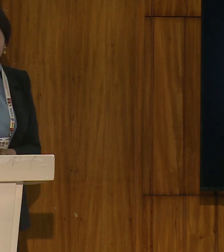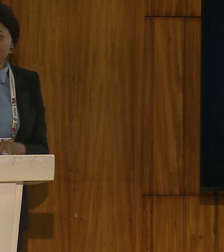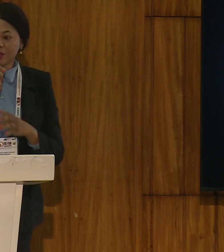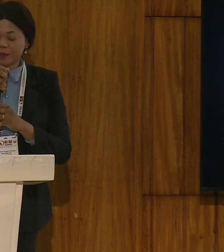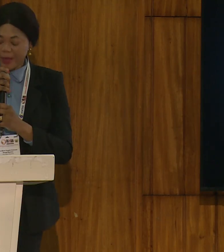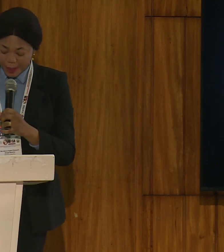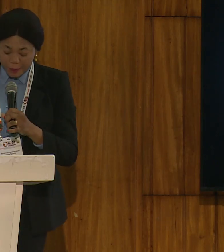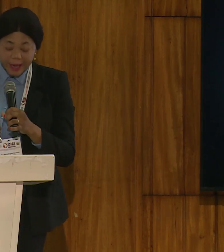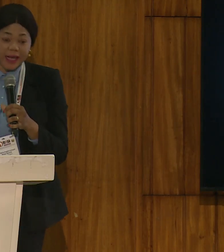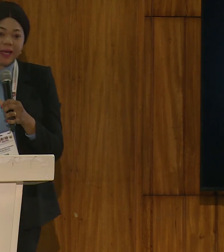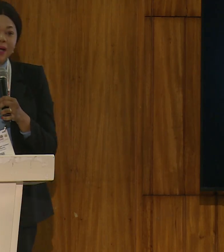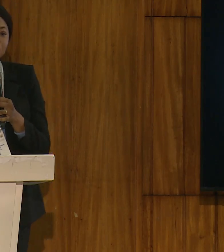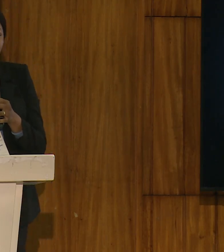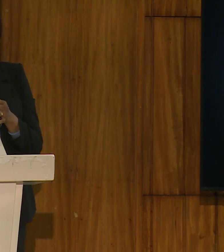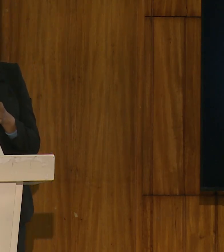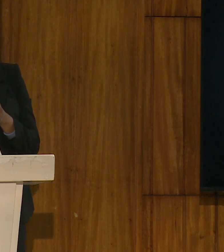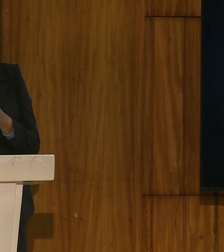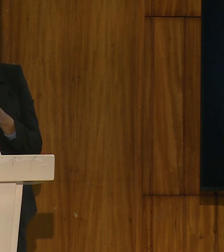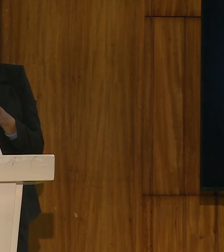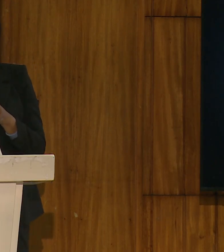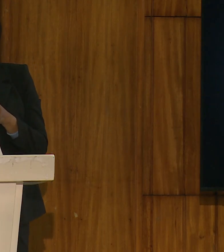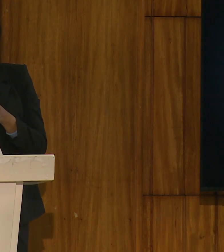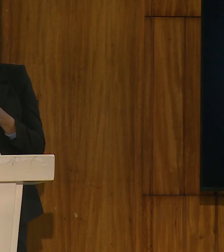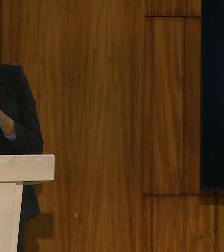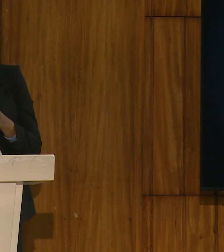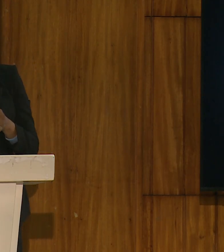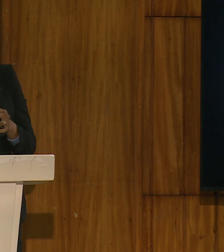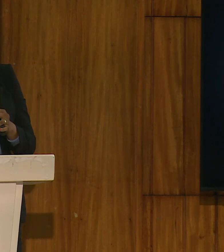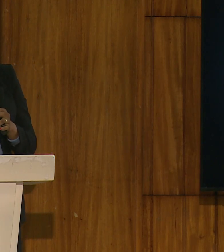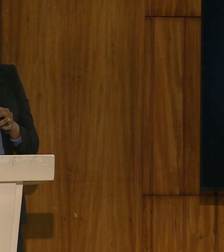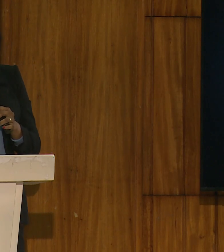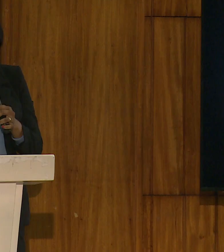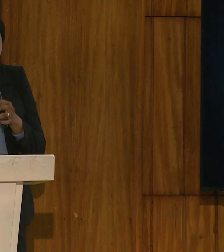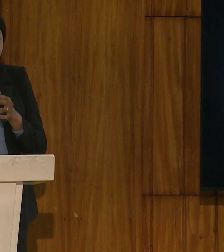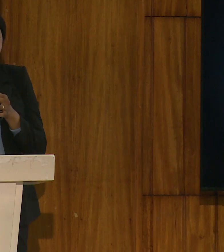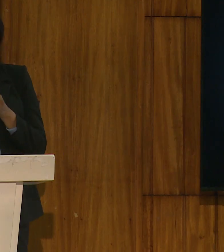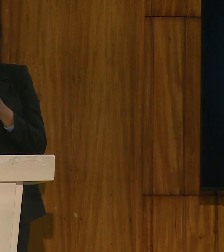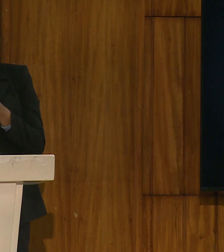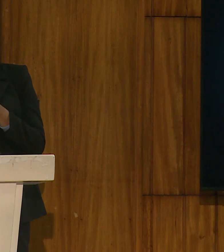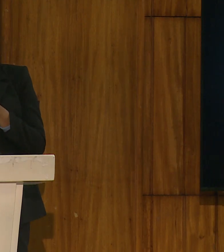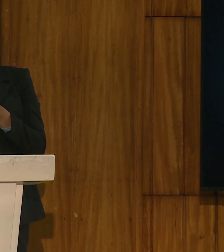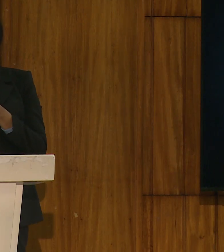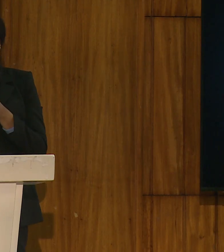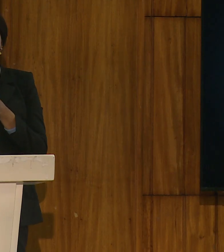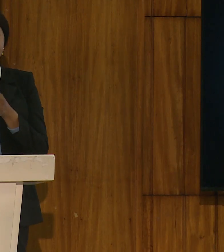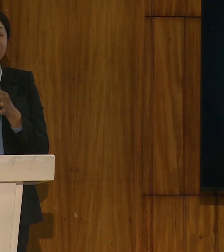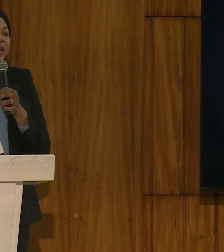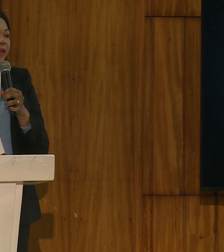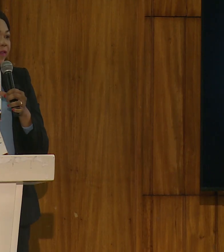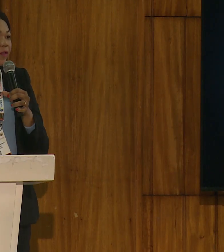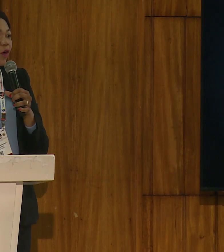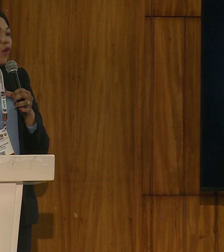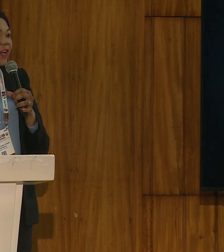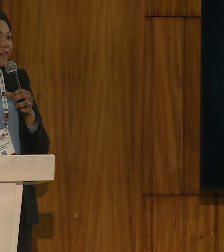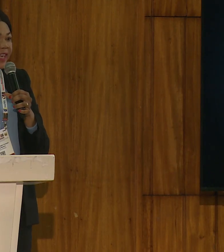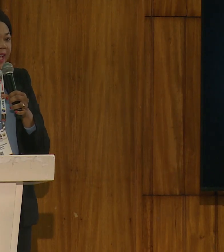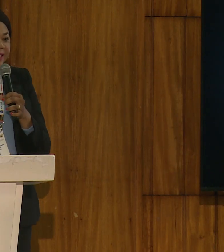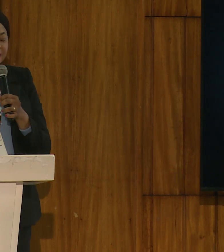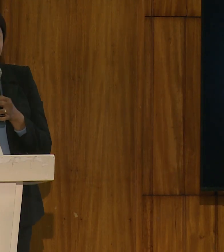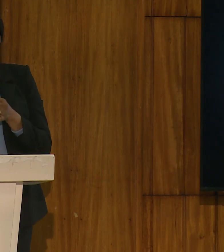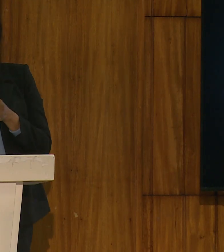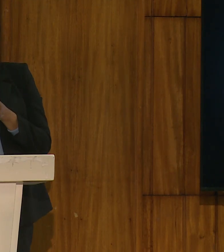Buenas tardes a todos, me llamo María Ángela Consuelo Benga, soy vicepresidenta de la ONG El Buen Samaritano y vivo con